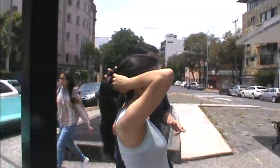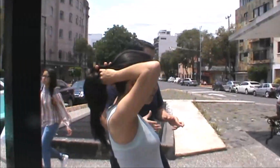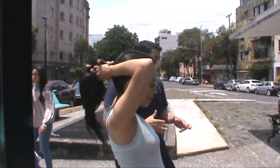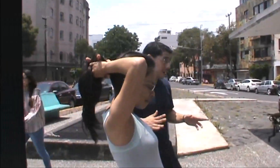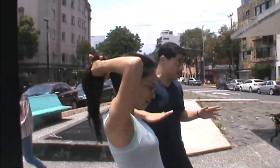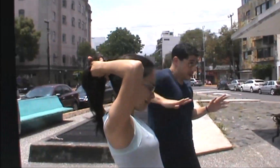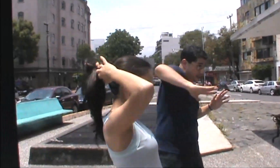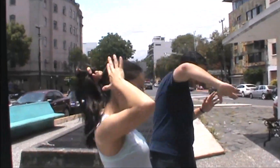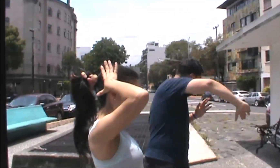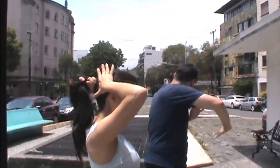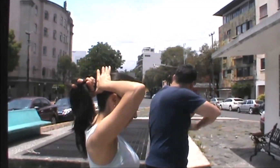desequilibra, inmediatamente